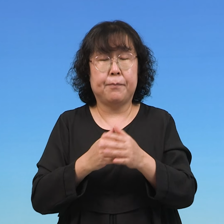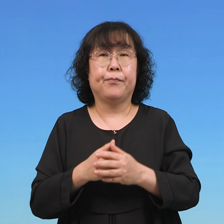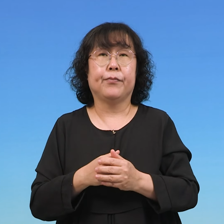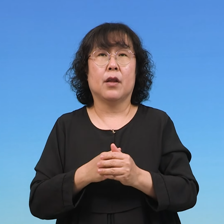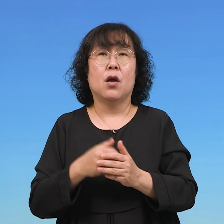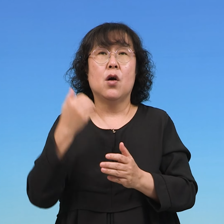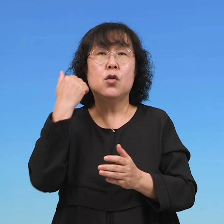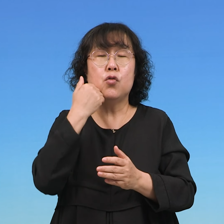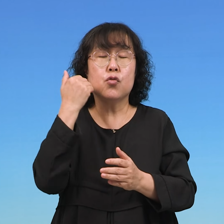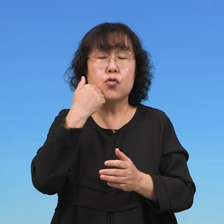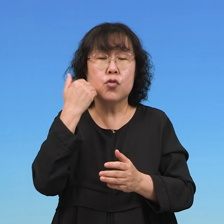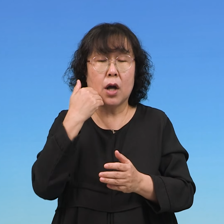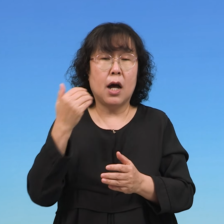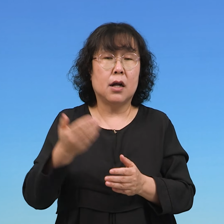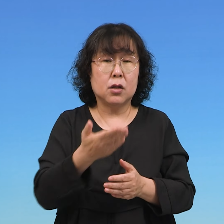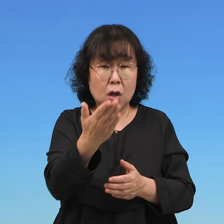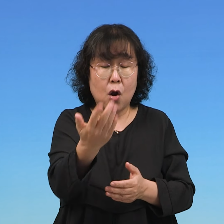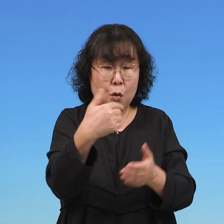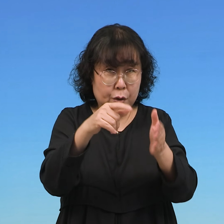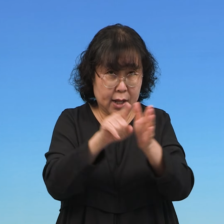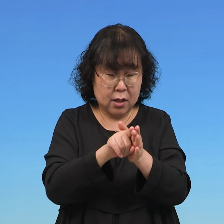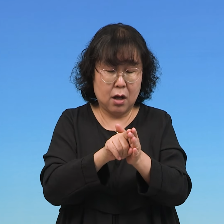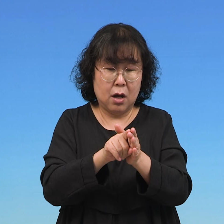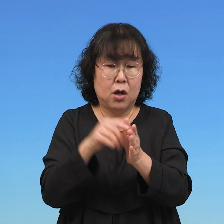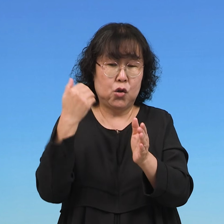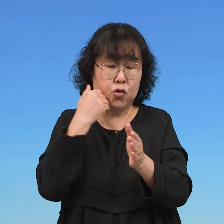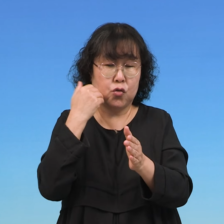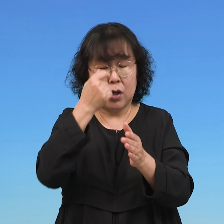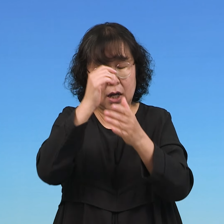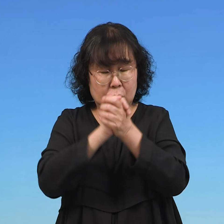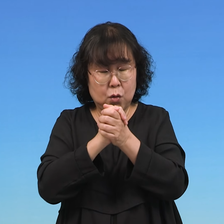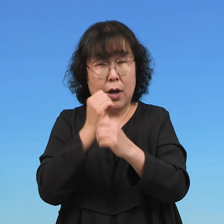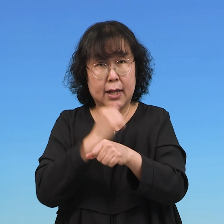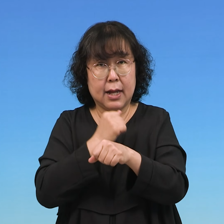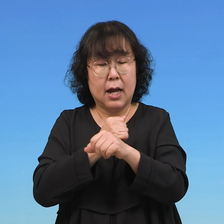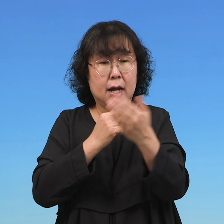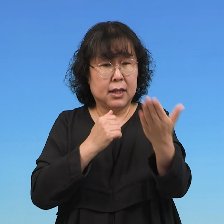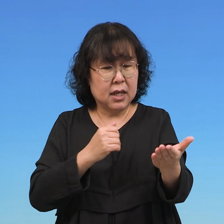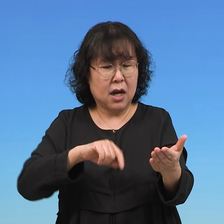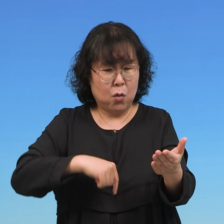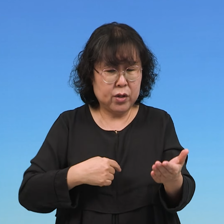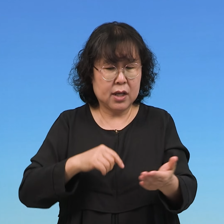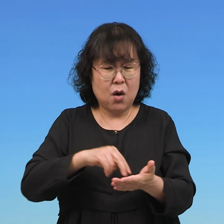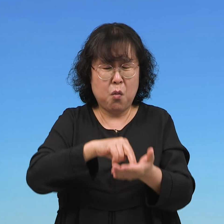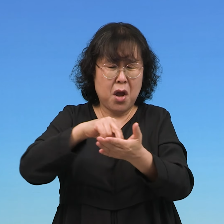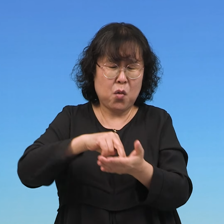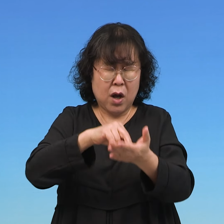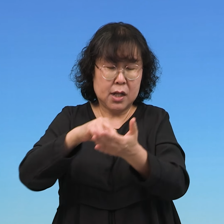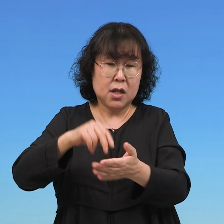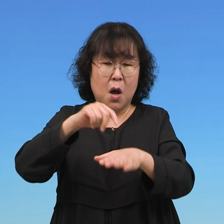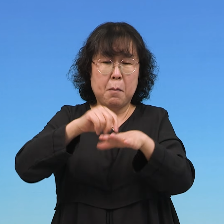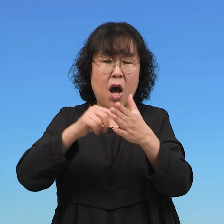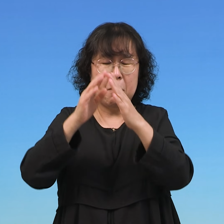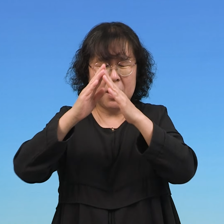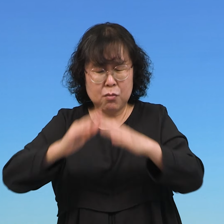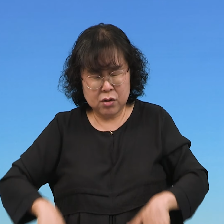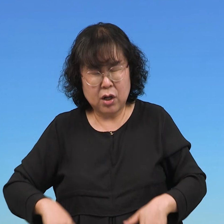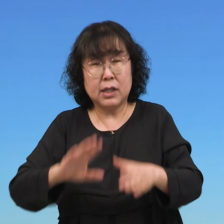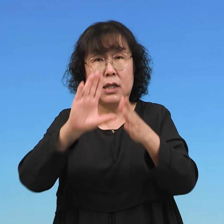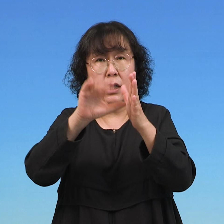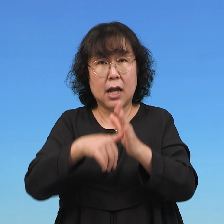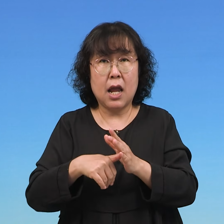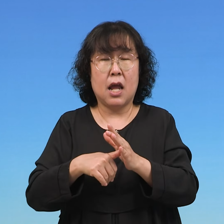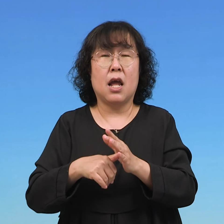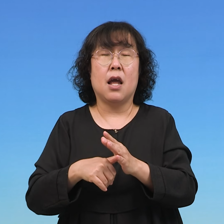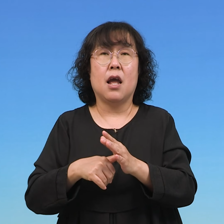누군가 널 위하여 누군가 기도하네. 언제? 내가 홀로 외로워서 마음이 무너질